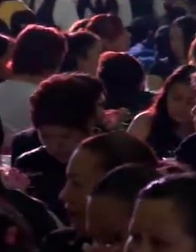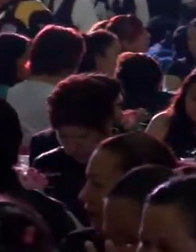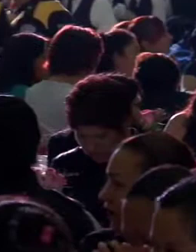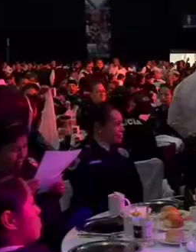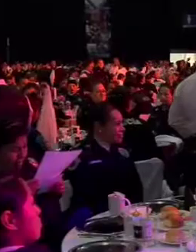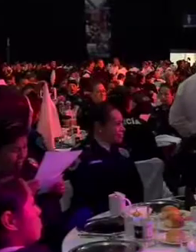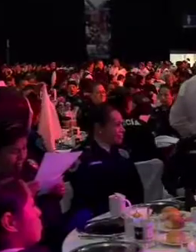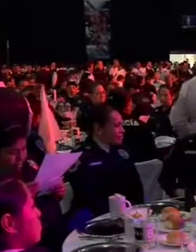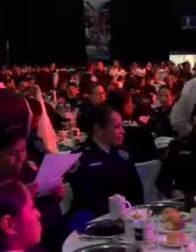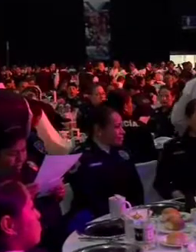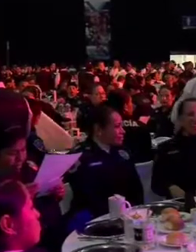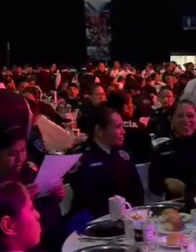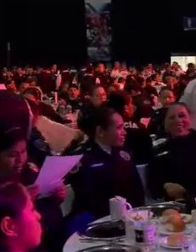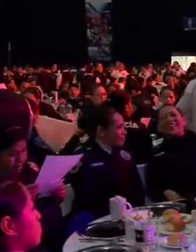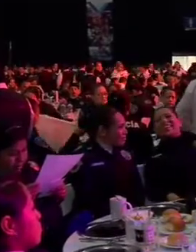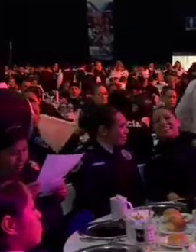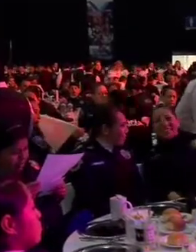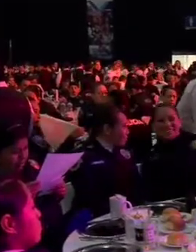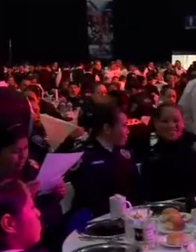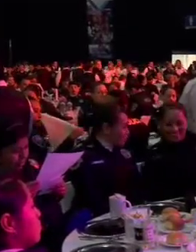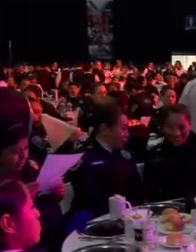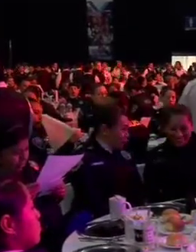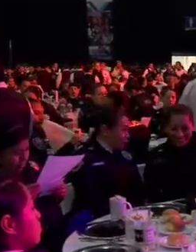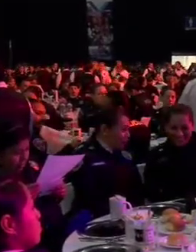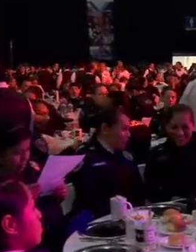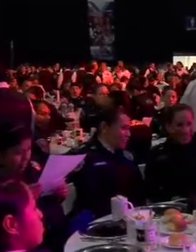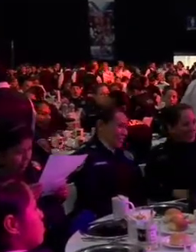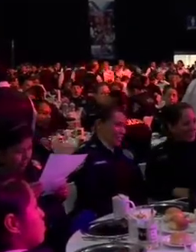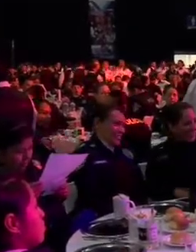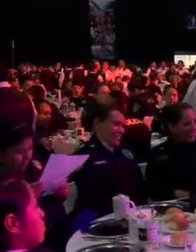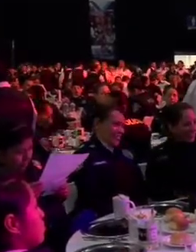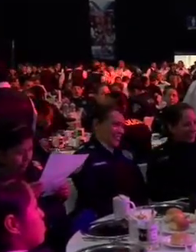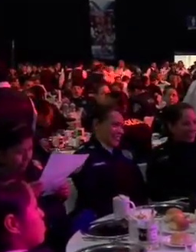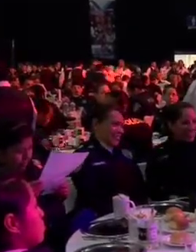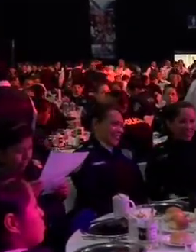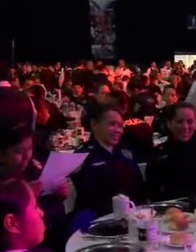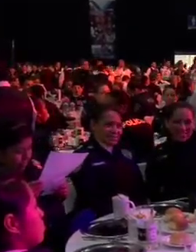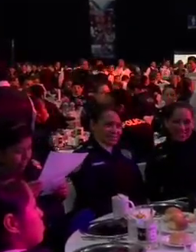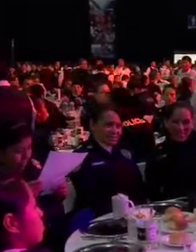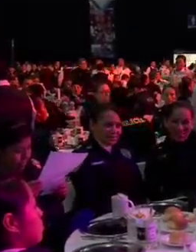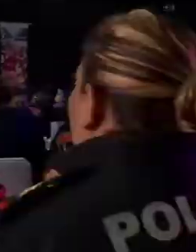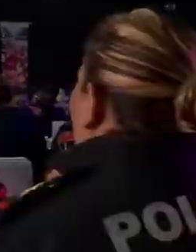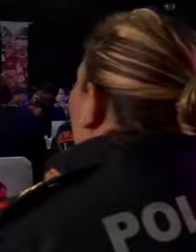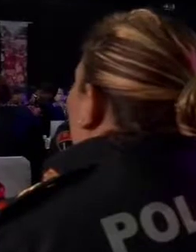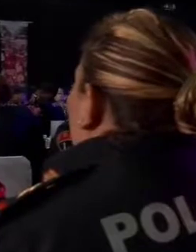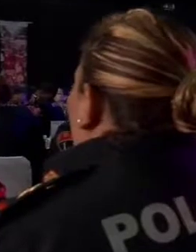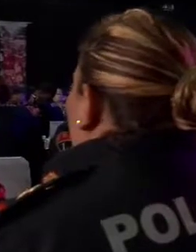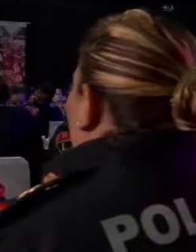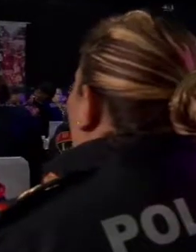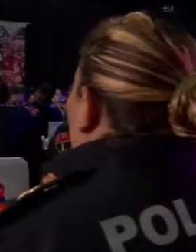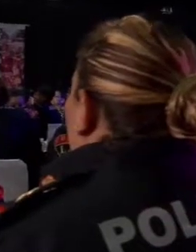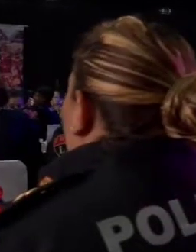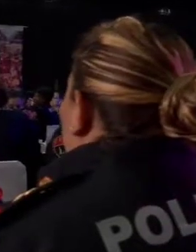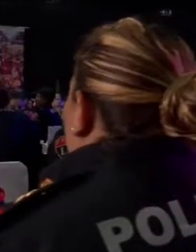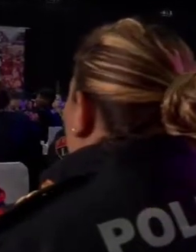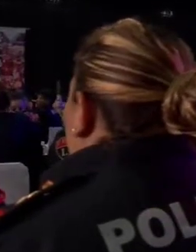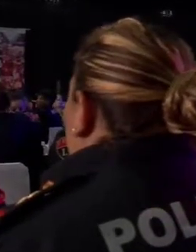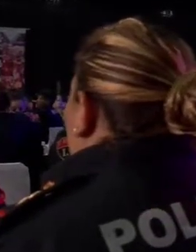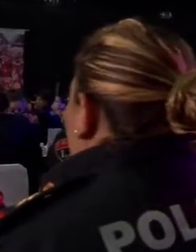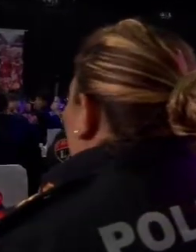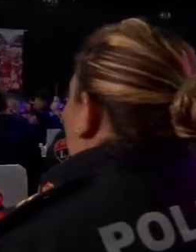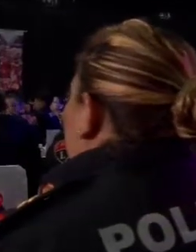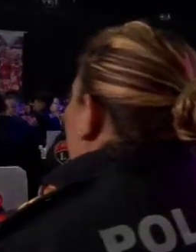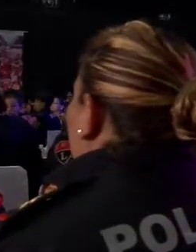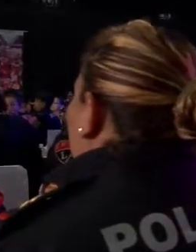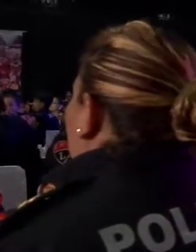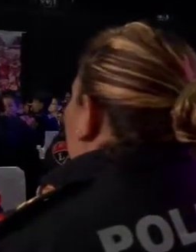llevar un sustento a su hogar, pero también que las pone en situaciones de riesgo. Aseguró que es necesario destacar el buen ejemplo de las mujeres